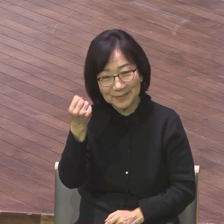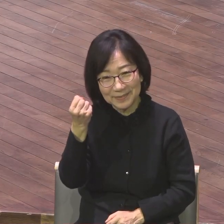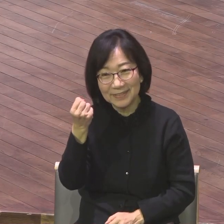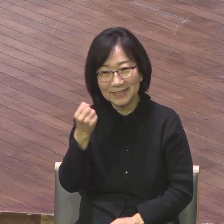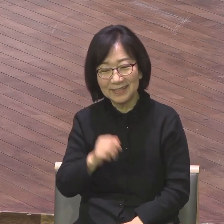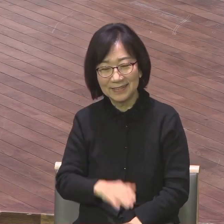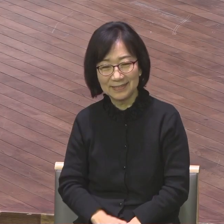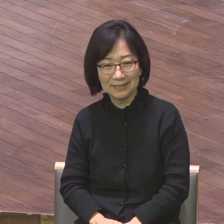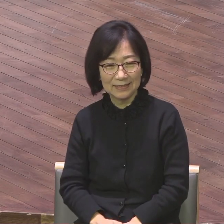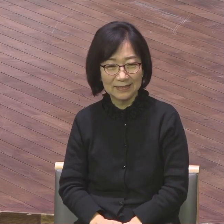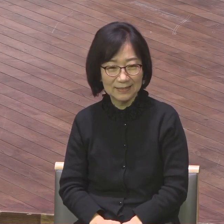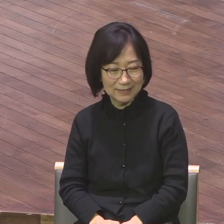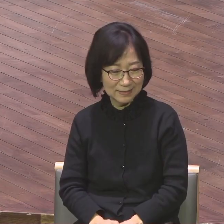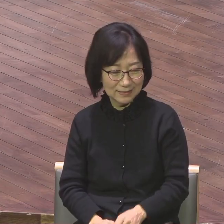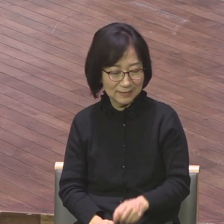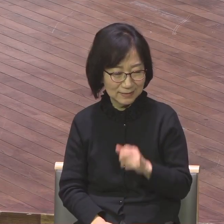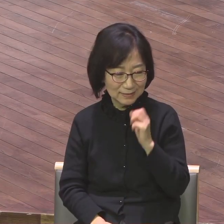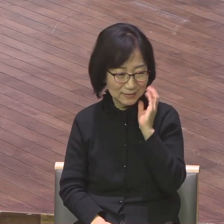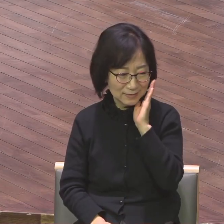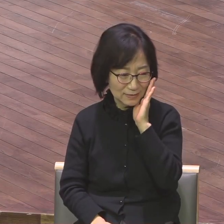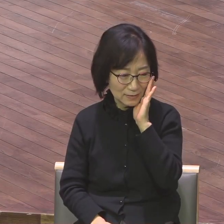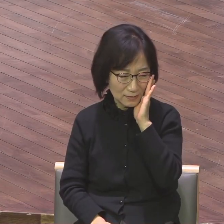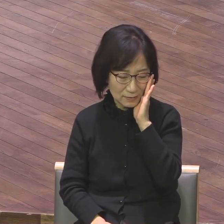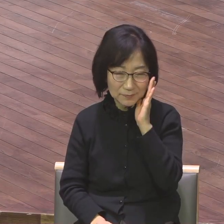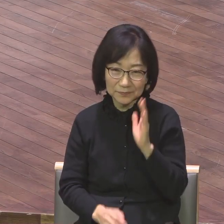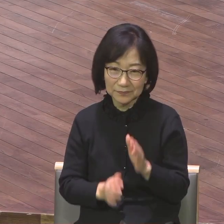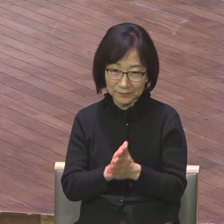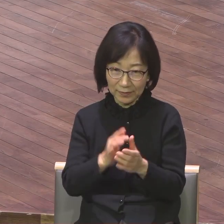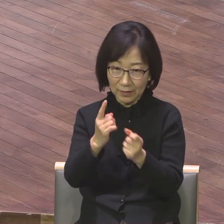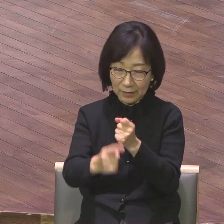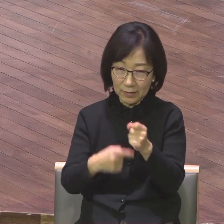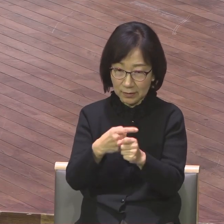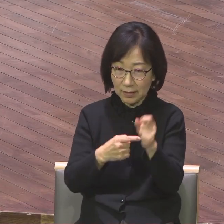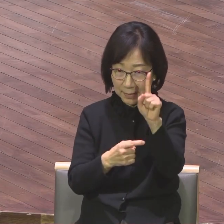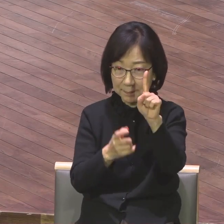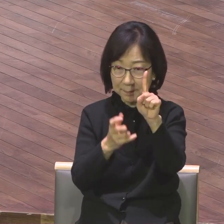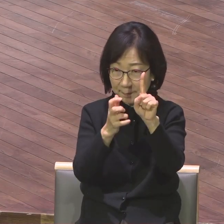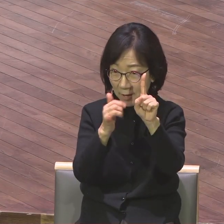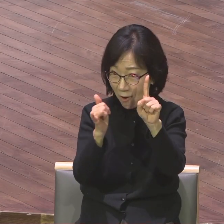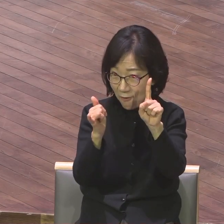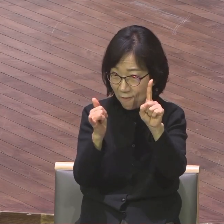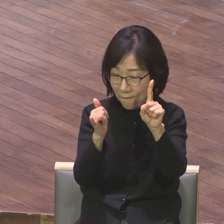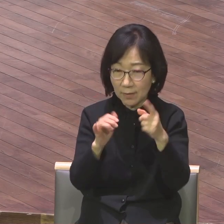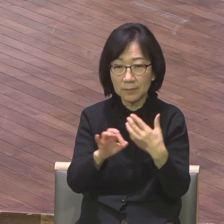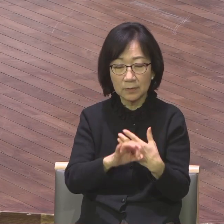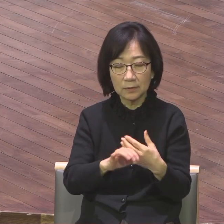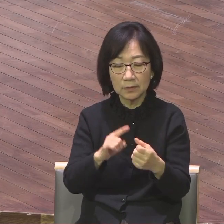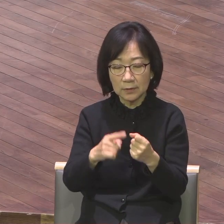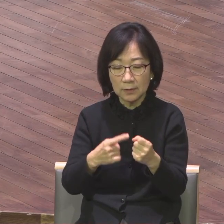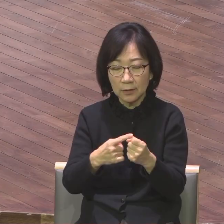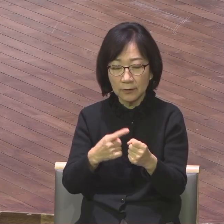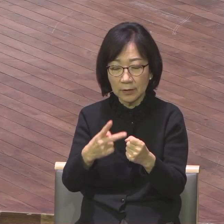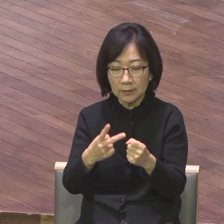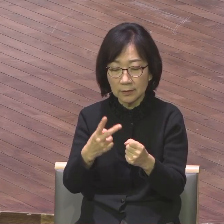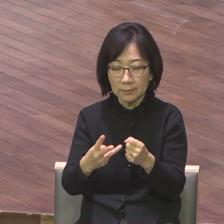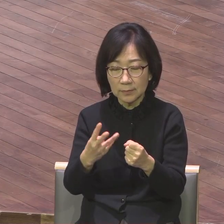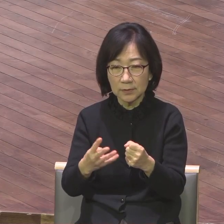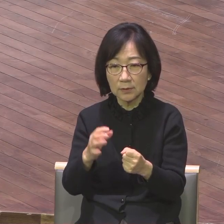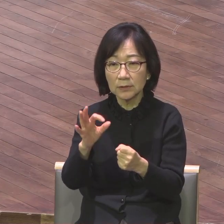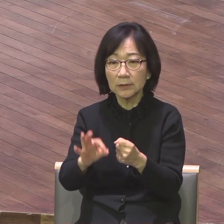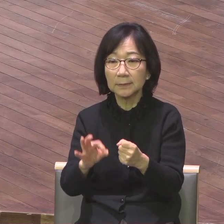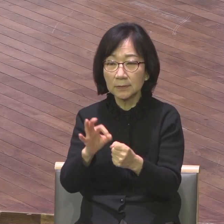1년에 한 명. 그러면 1년에 한 명만 해도요. 여러분 10년 믿으면 제자가 10명이 여기 있어야